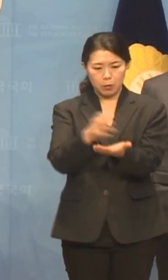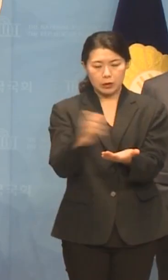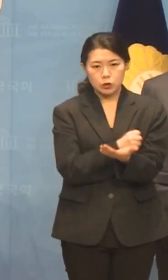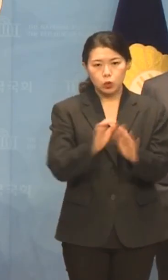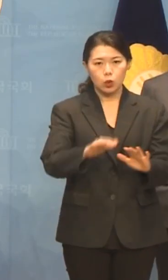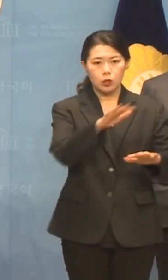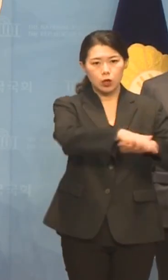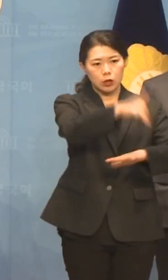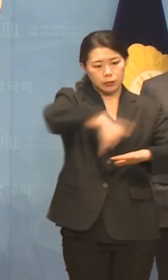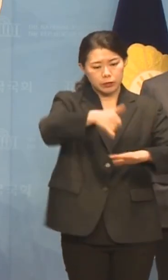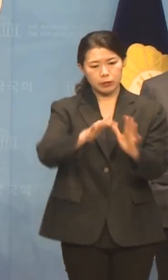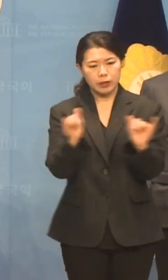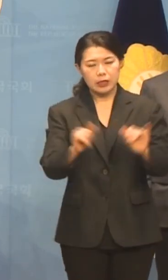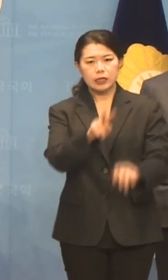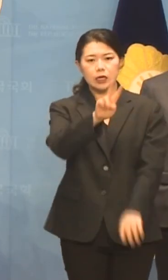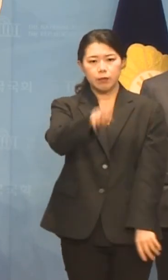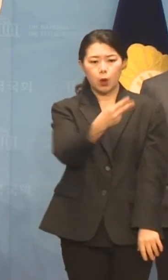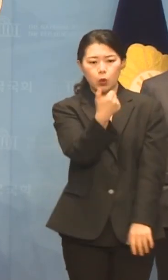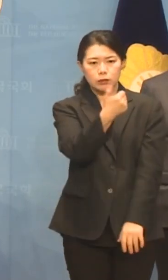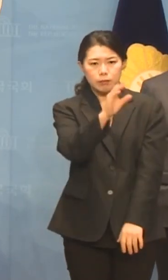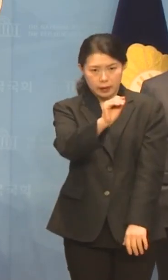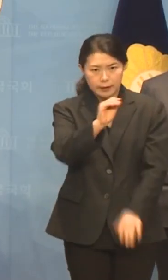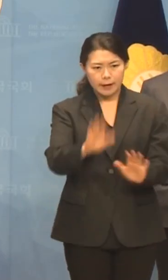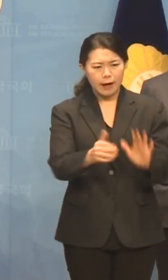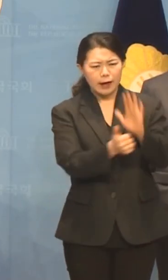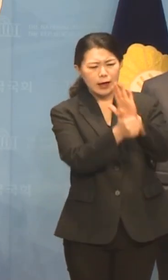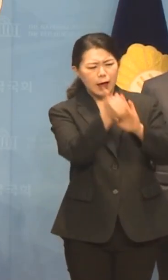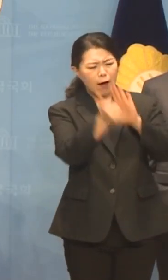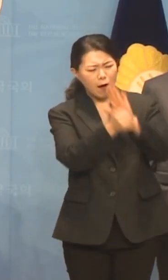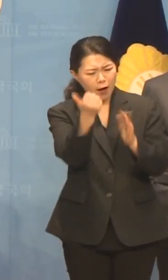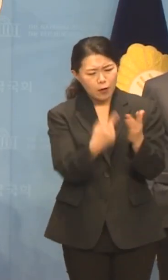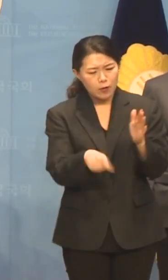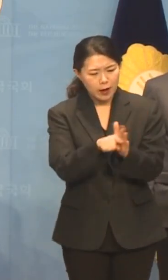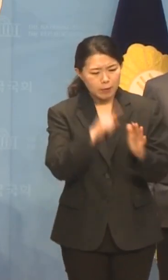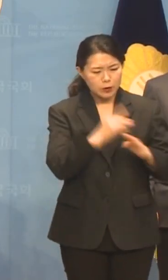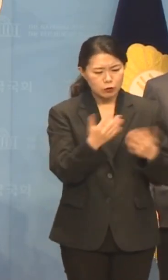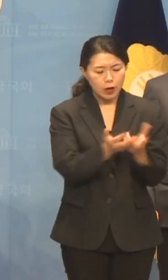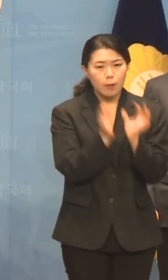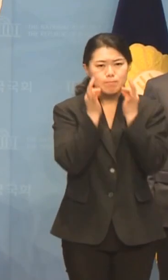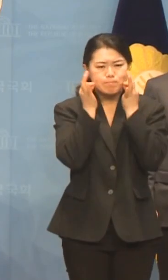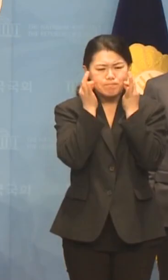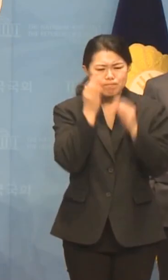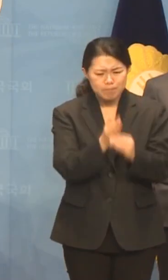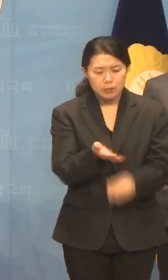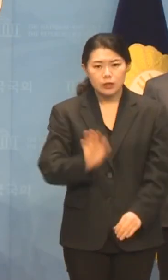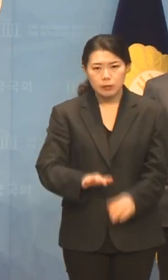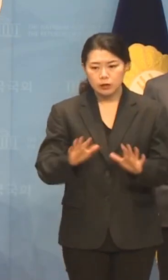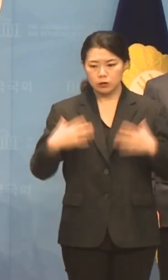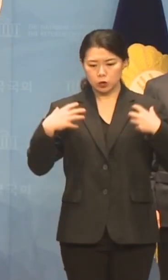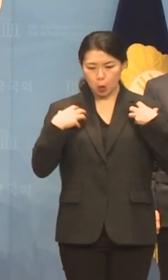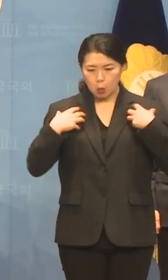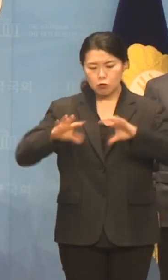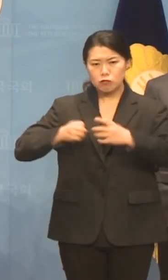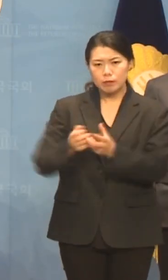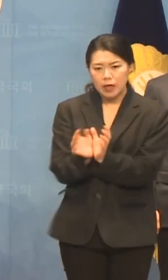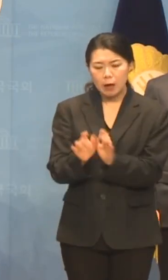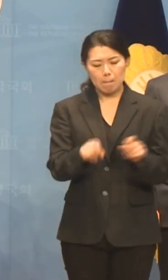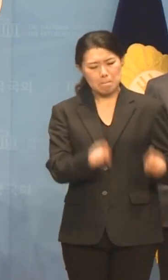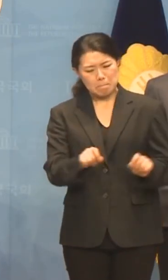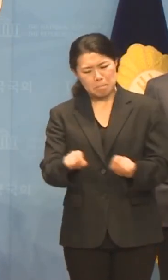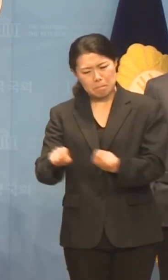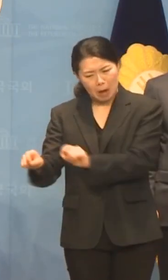250만 농민에게 한 줄기 희망을 드리기 위한 민주당의 노력 역시 정부와 국민의힘의 시간